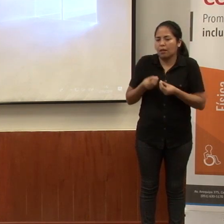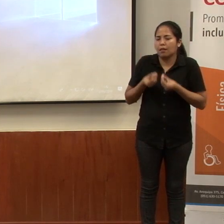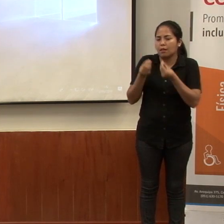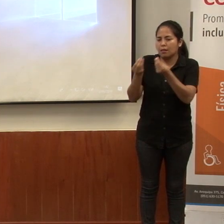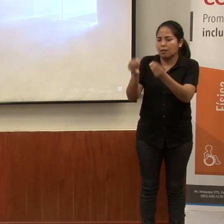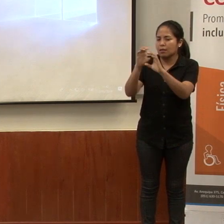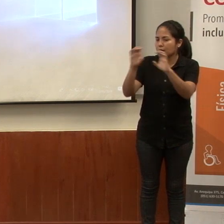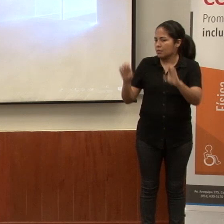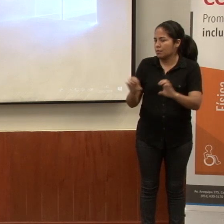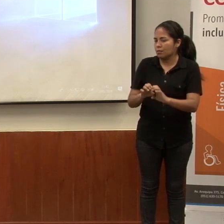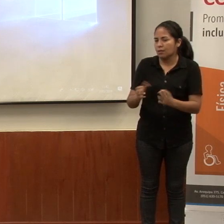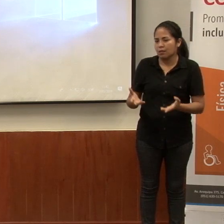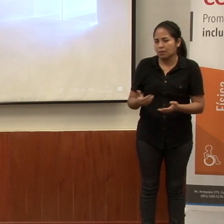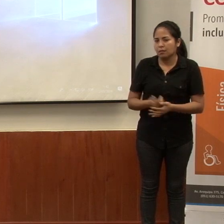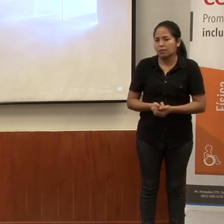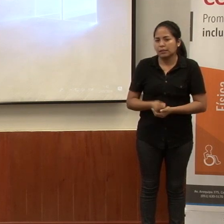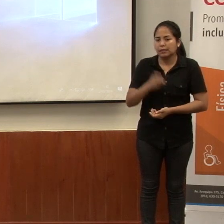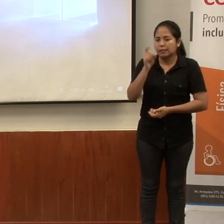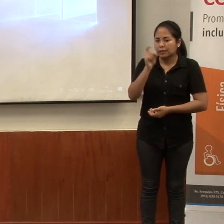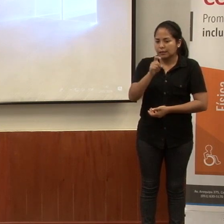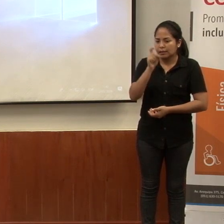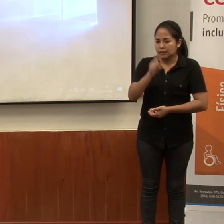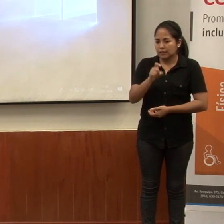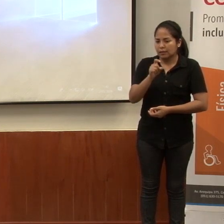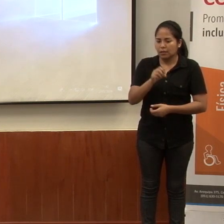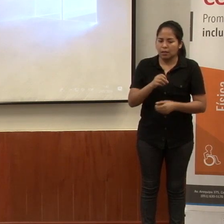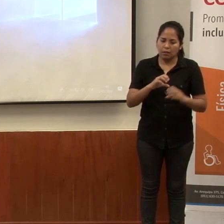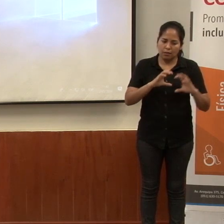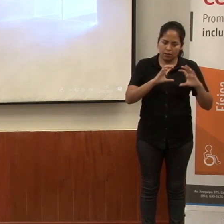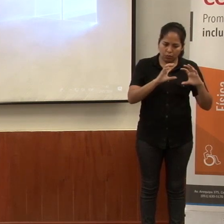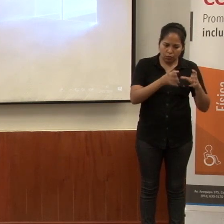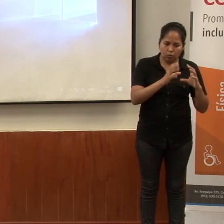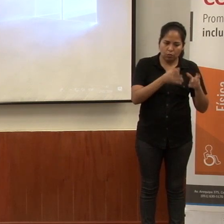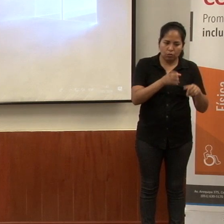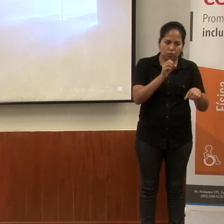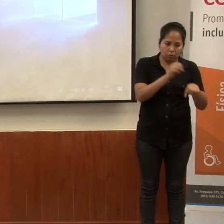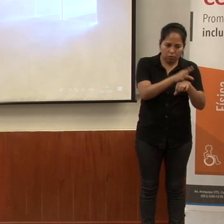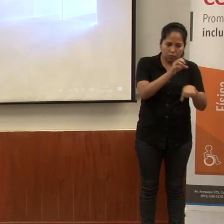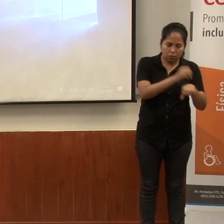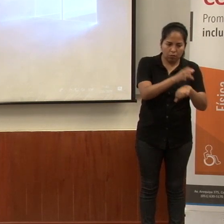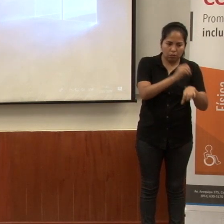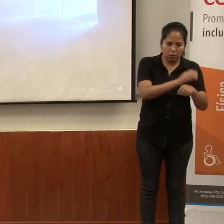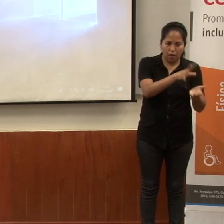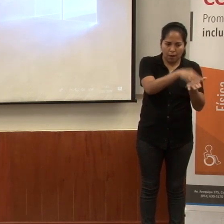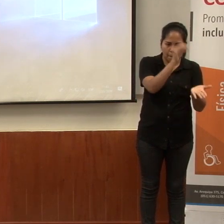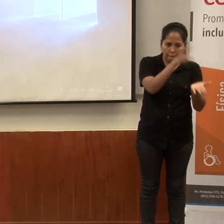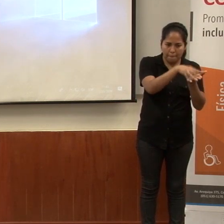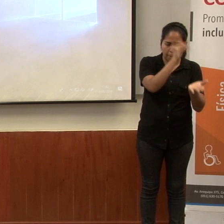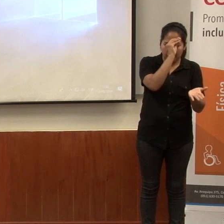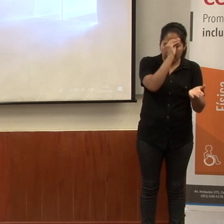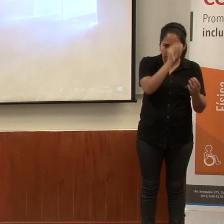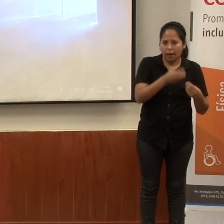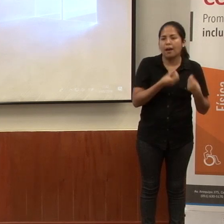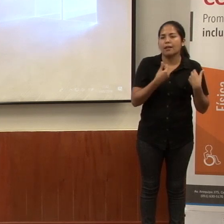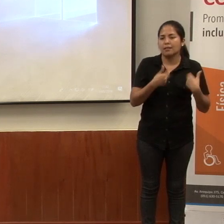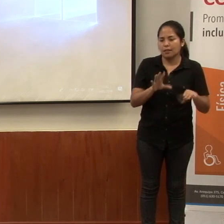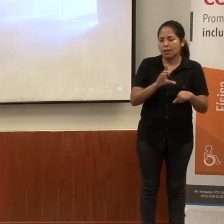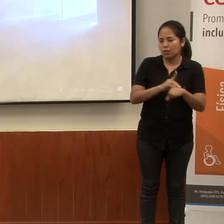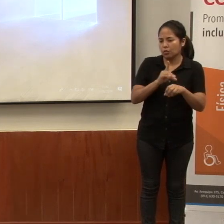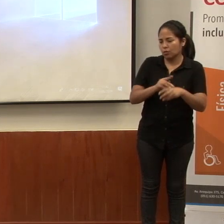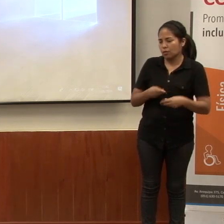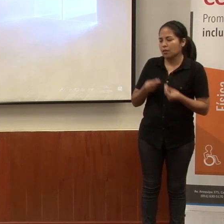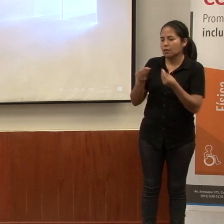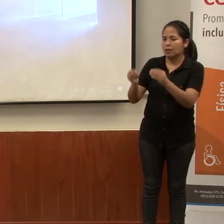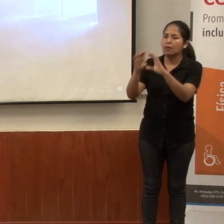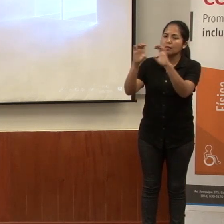certificar discapacidad. Por eso tienen que pasar por el curso y nosotros acreditamos. Y eso está